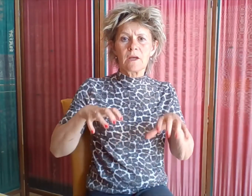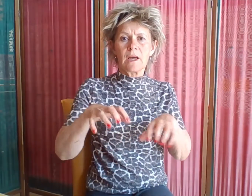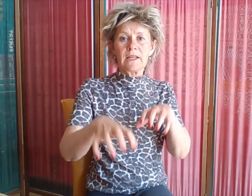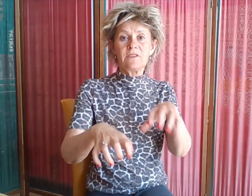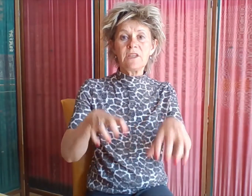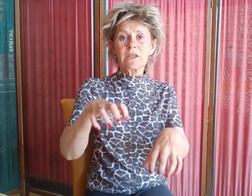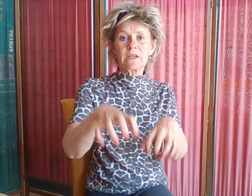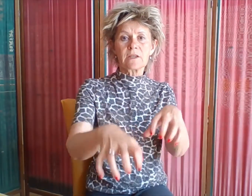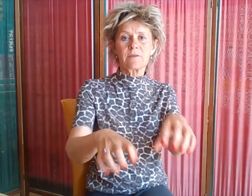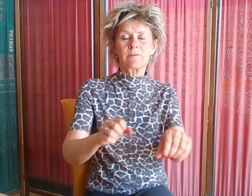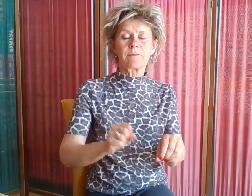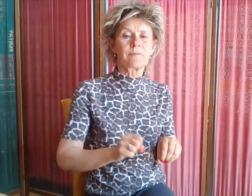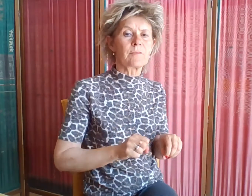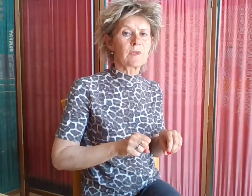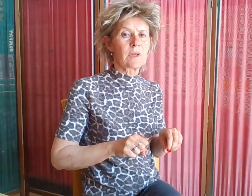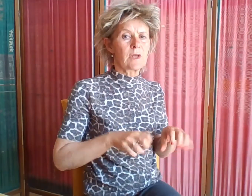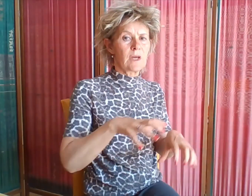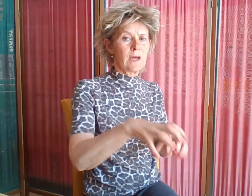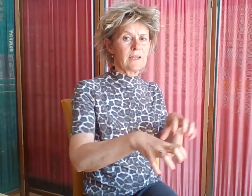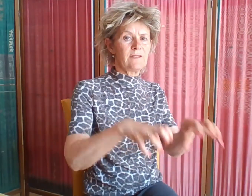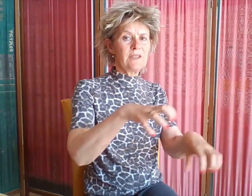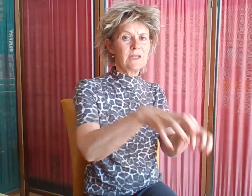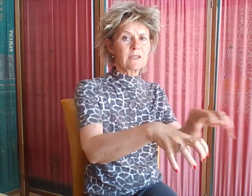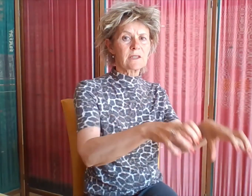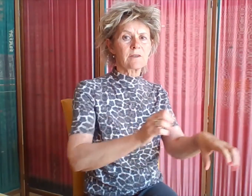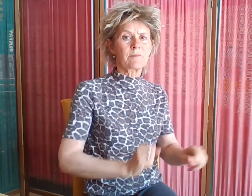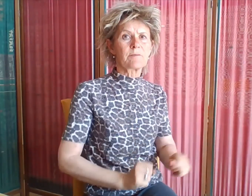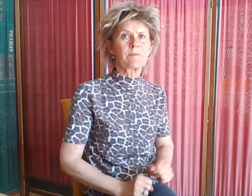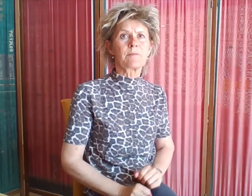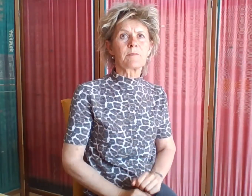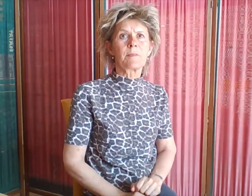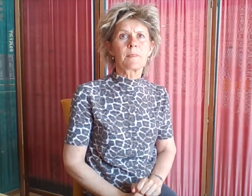Het dier. Het dier.